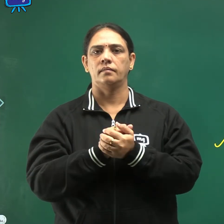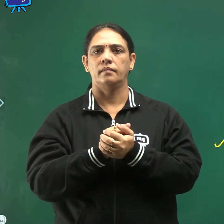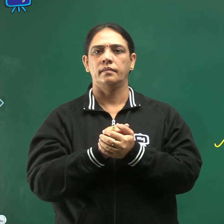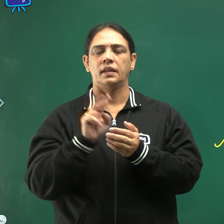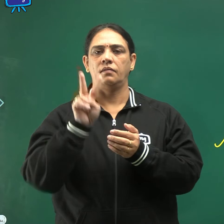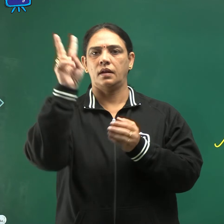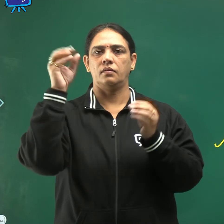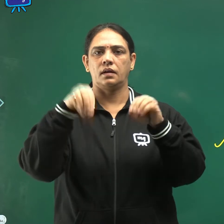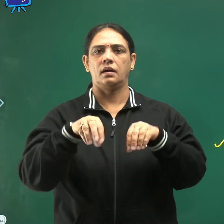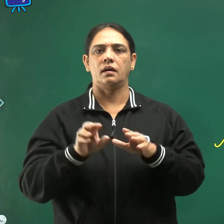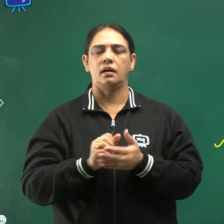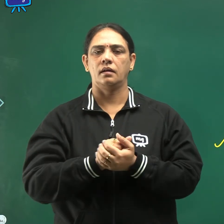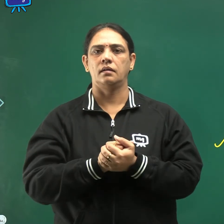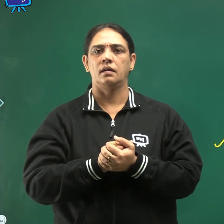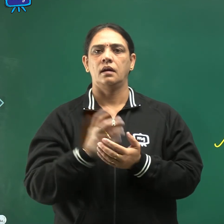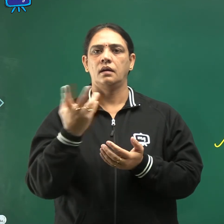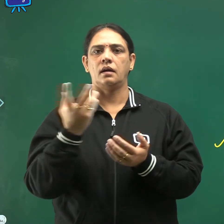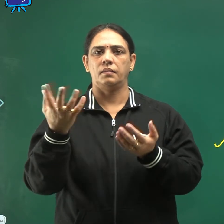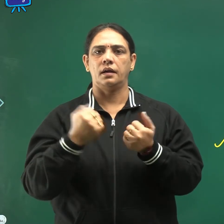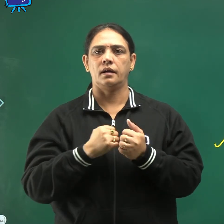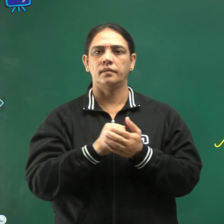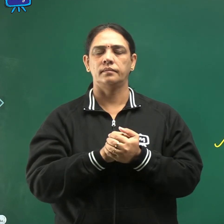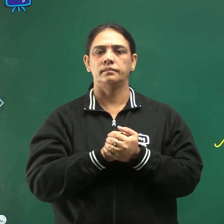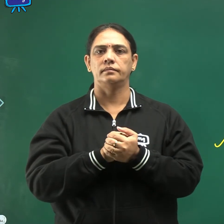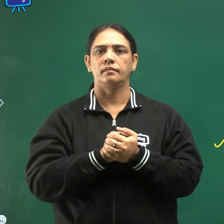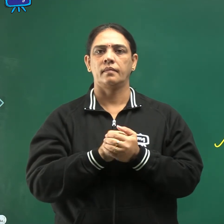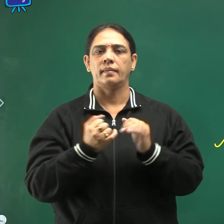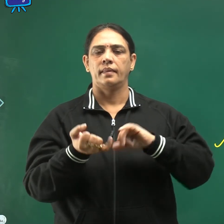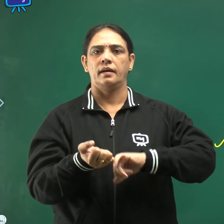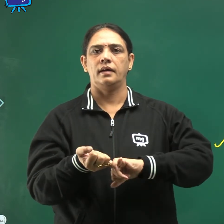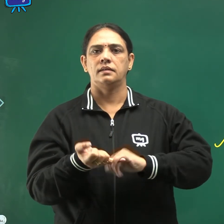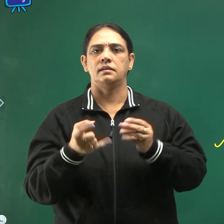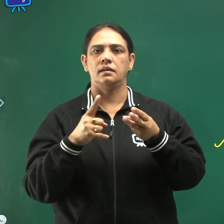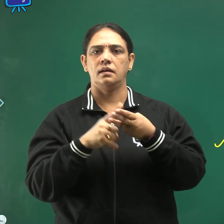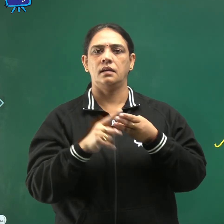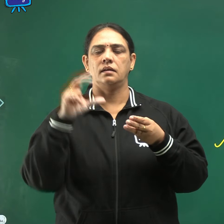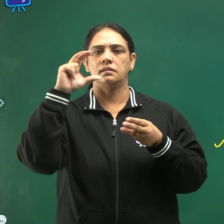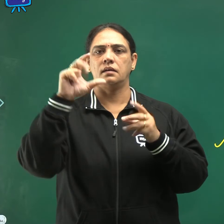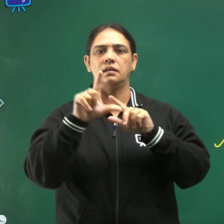मान रखेंगे क्या मिलेगा? सेक थीटा